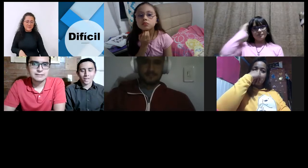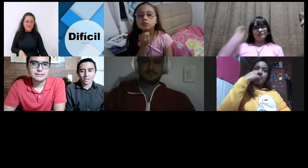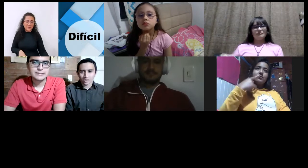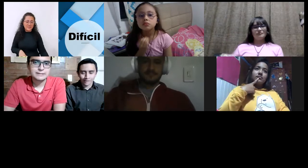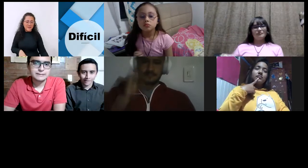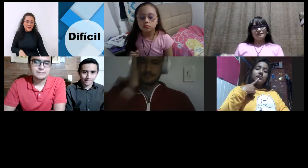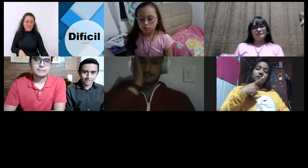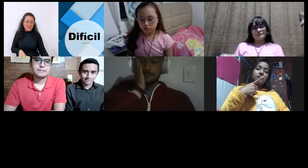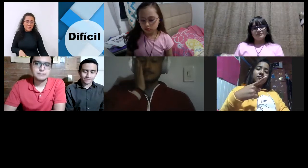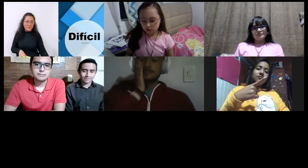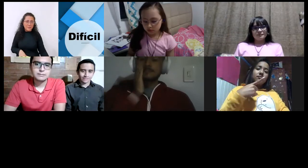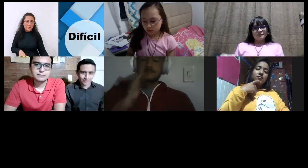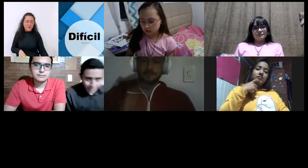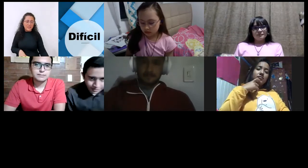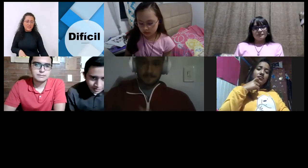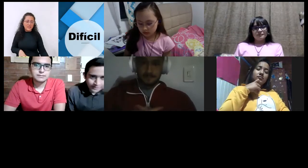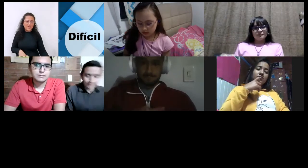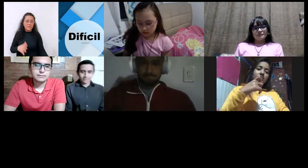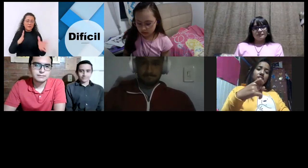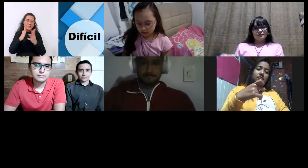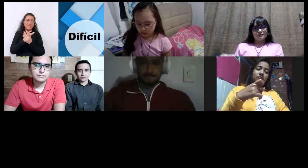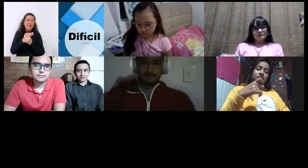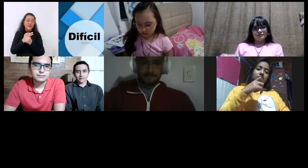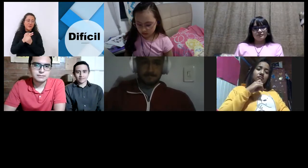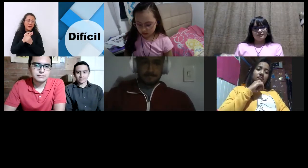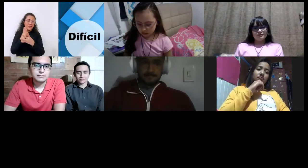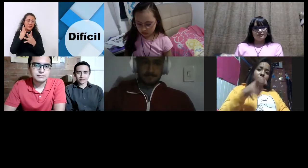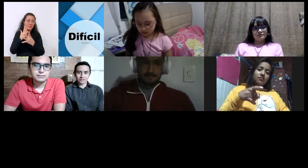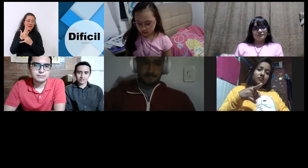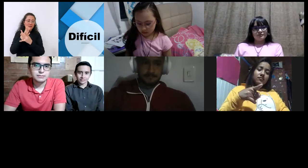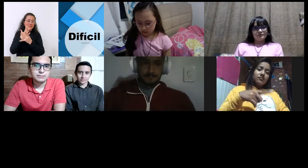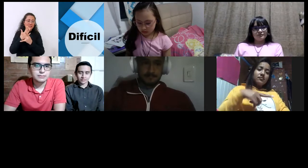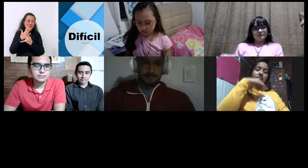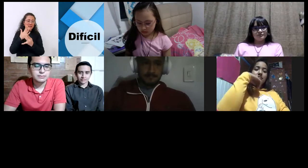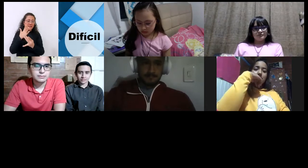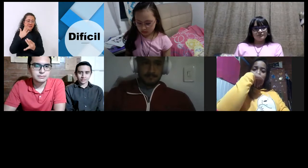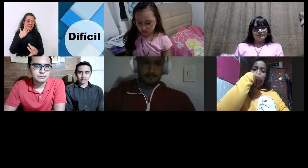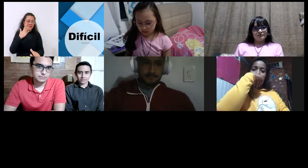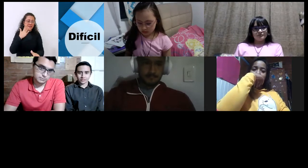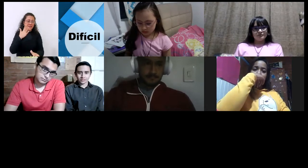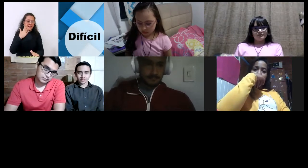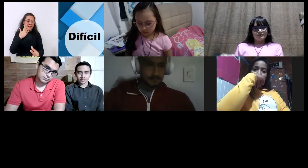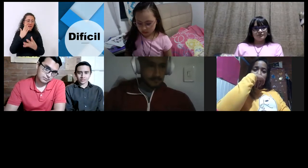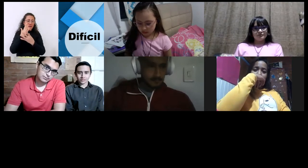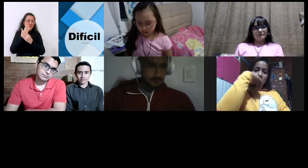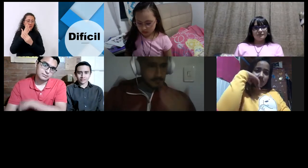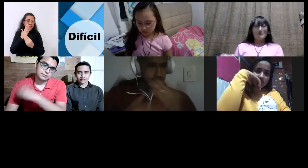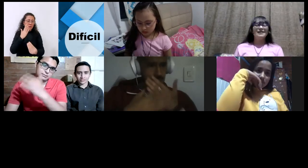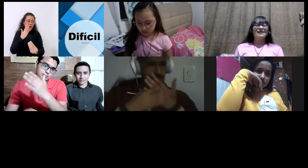demasiado. Como ahorita estaba lloviendo también, esto es aceite, esto es